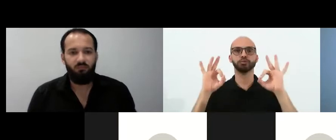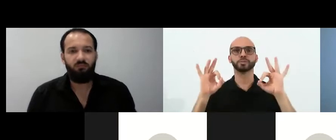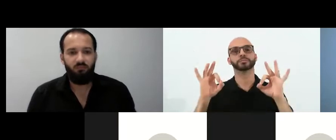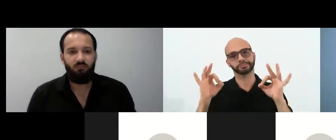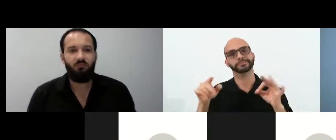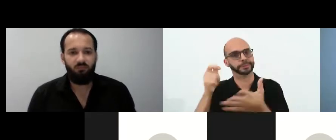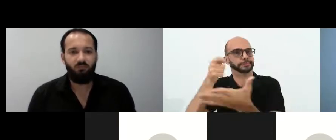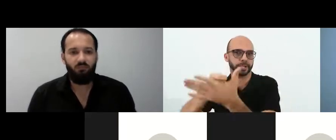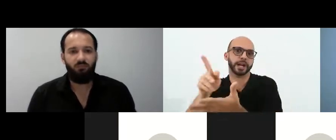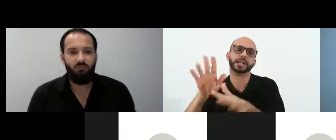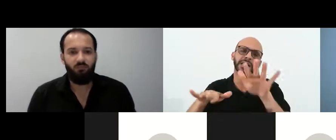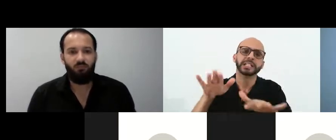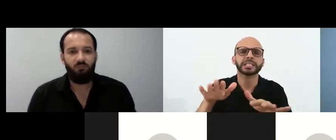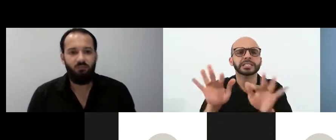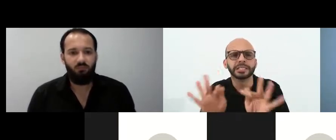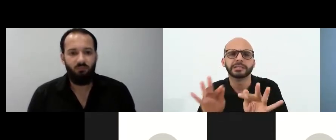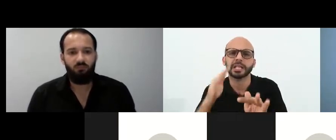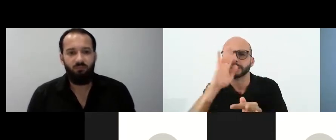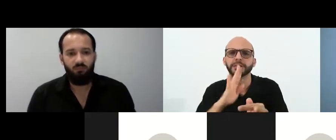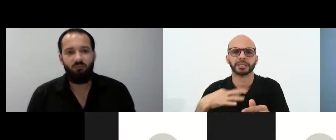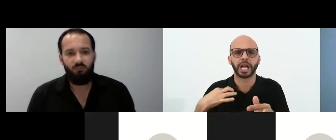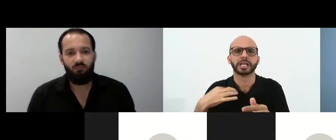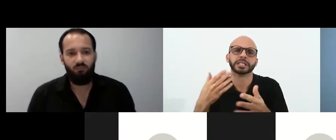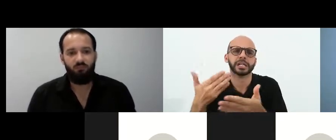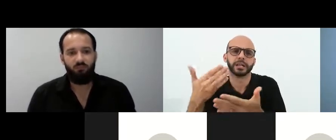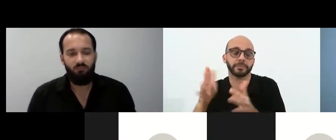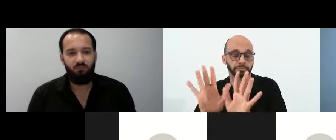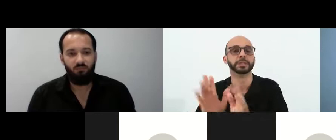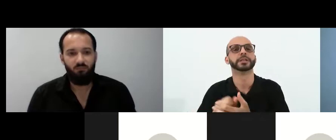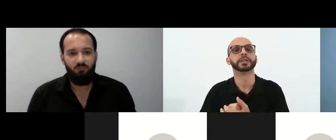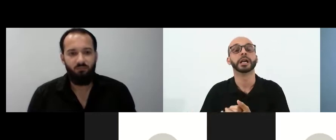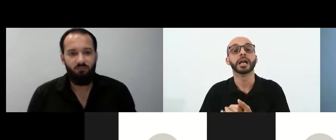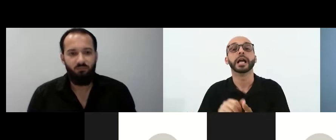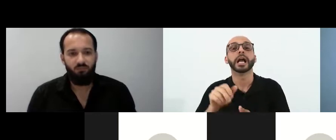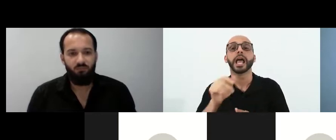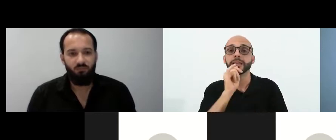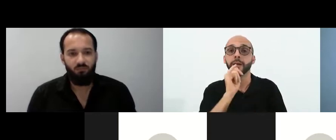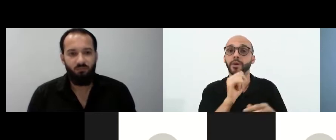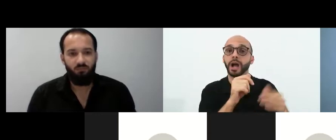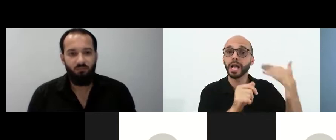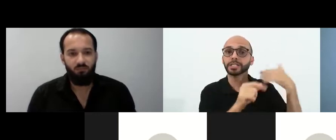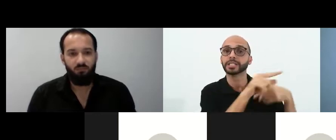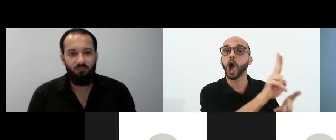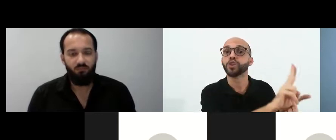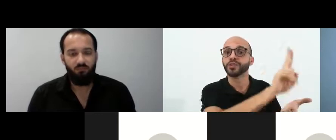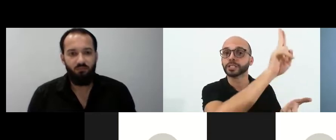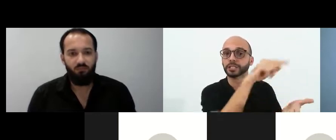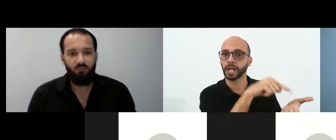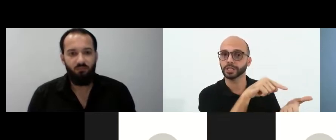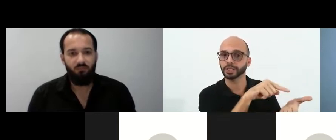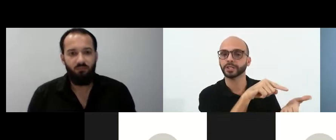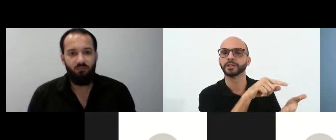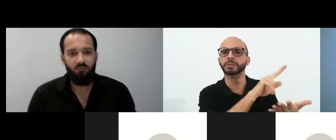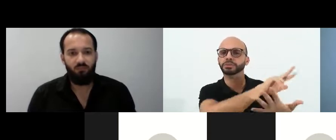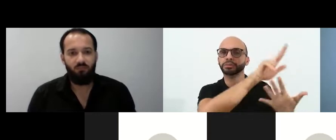profissional, então pensa, o profissional muitas vezes ele tem que pagar, tem que ser custeado com